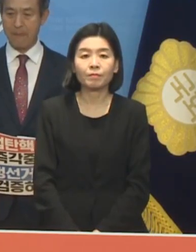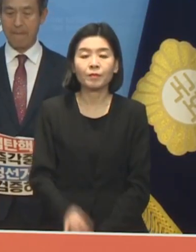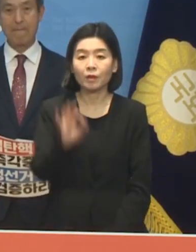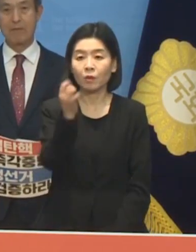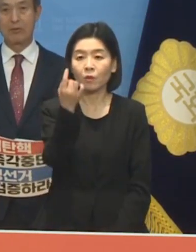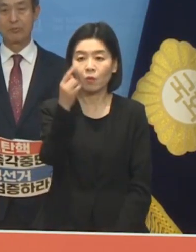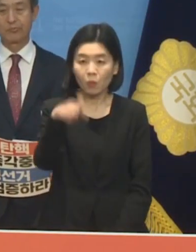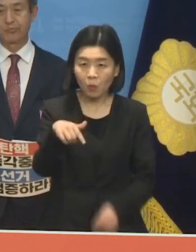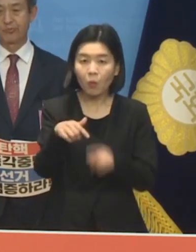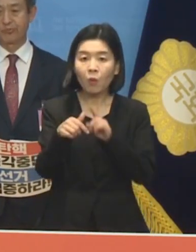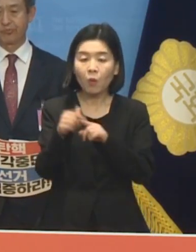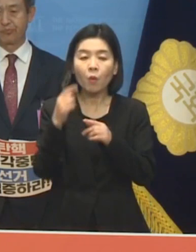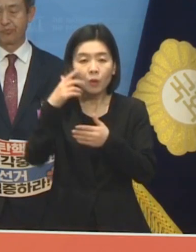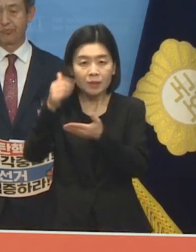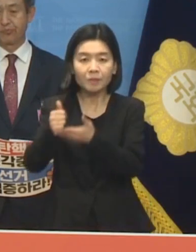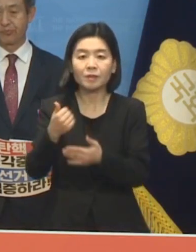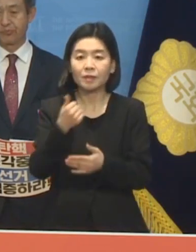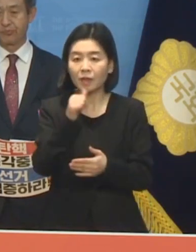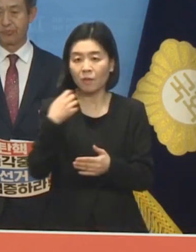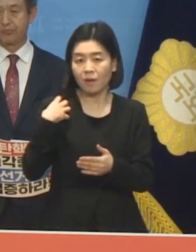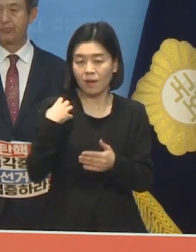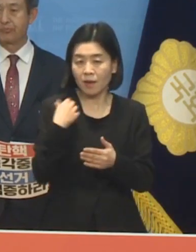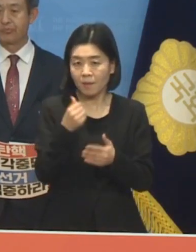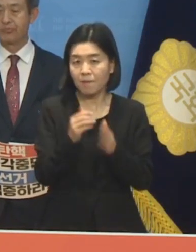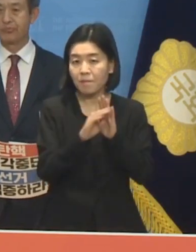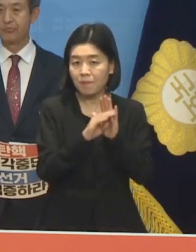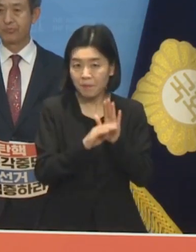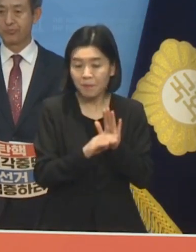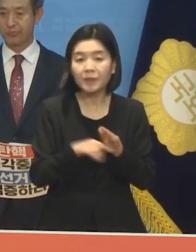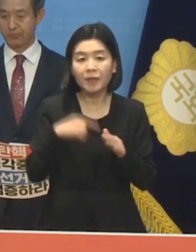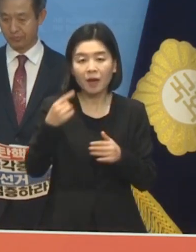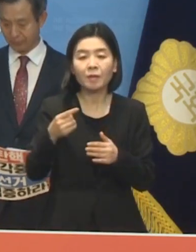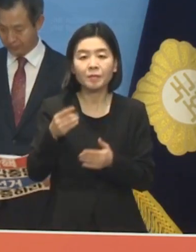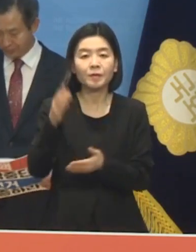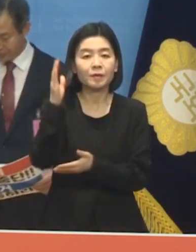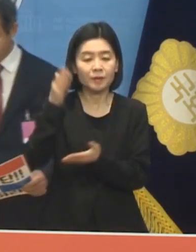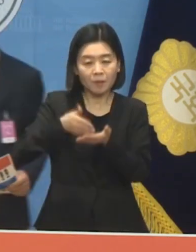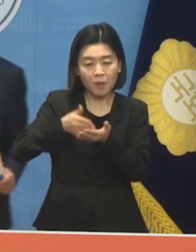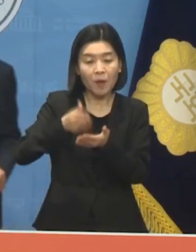옥재부 목사님께서 사회를 보시고 그리고 성명사 낭독이 있도록 하겠습니다.